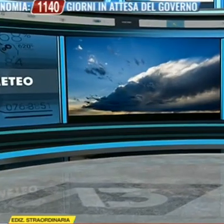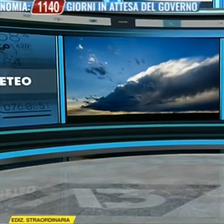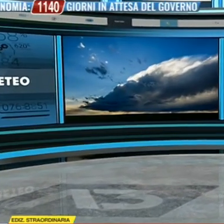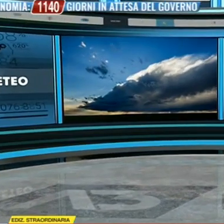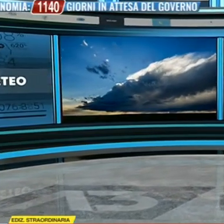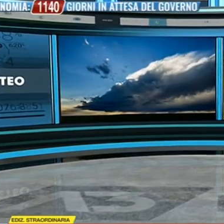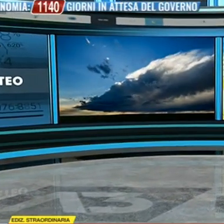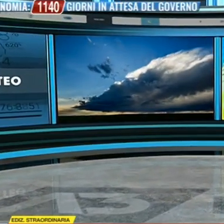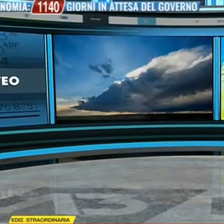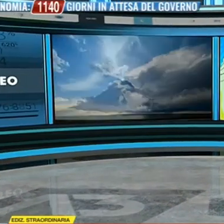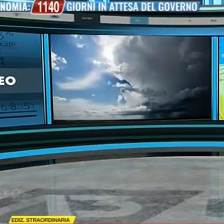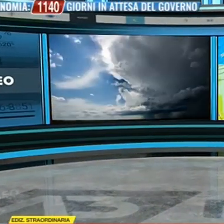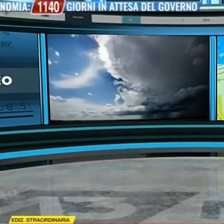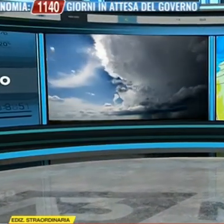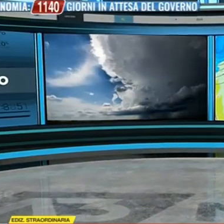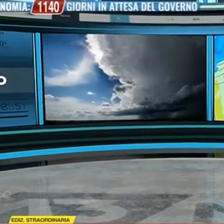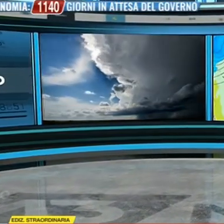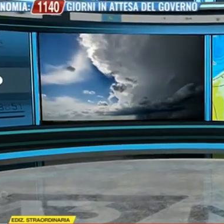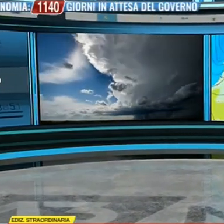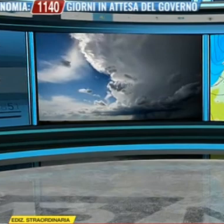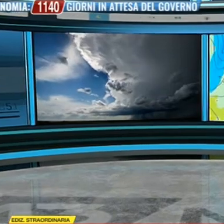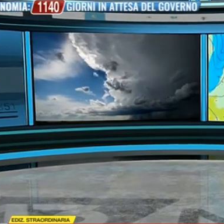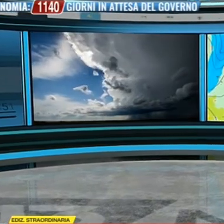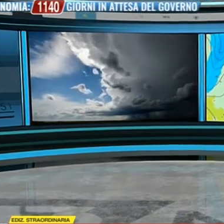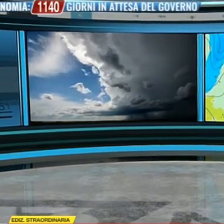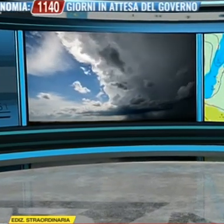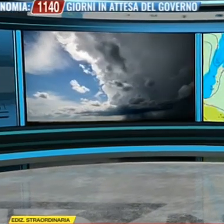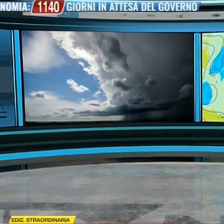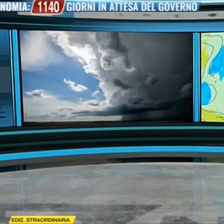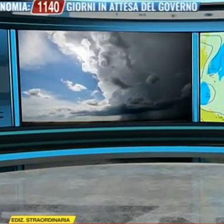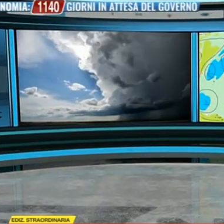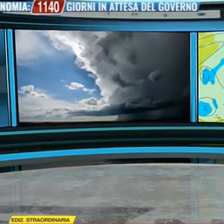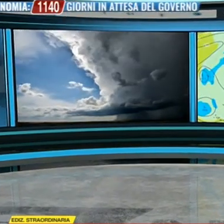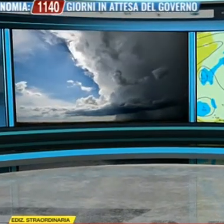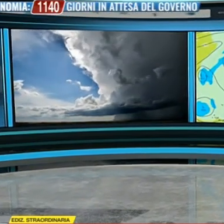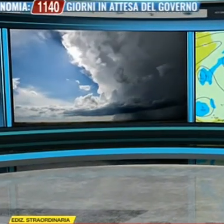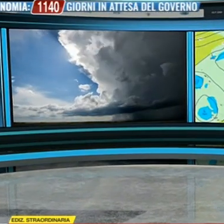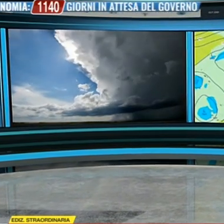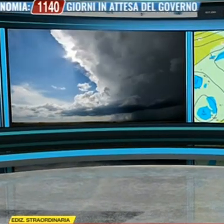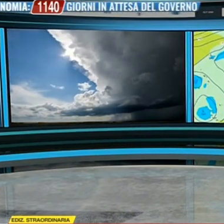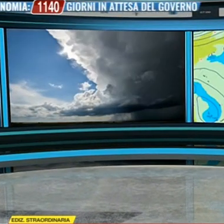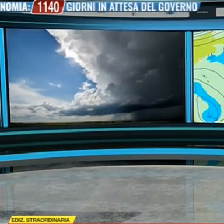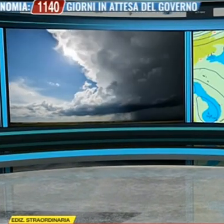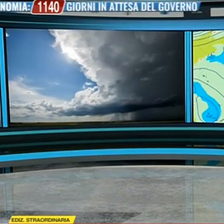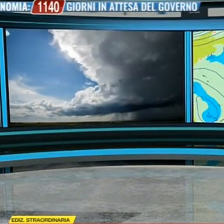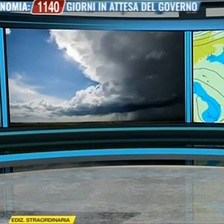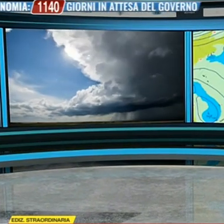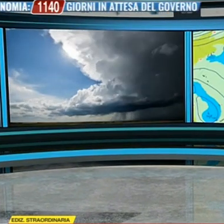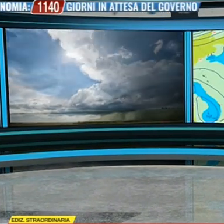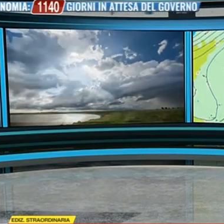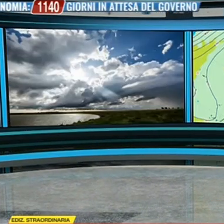Benvenuti al Meteo. Ci attendono 3 giorni di forte maltempo sul nostro territorio a causa di una perturbazione